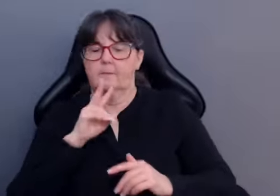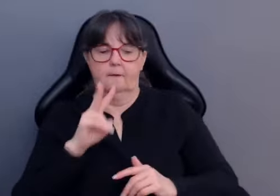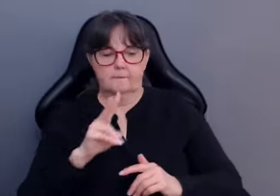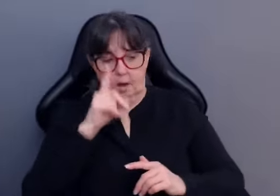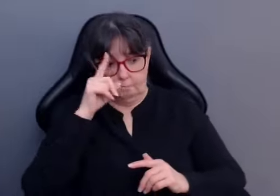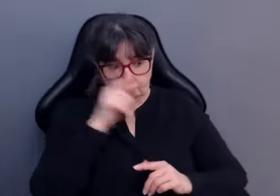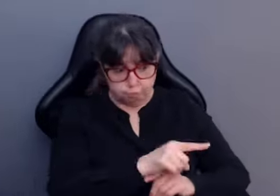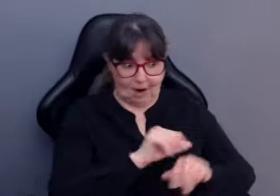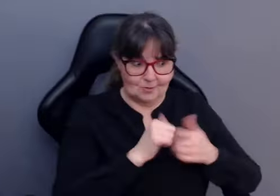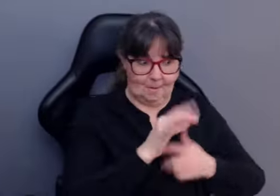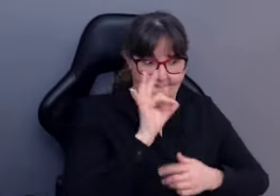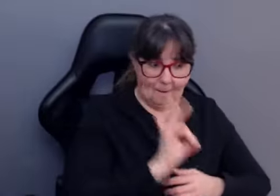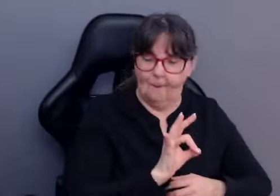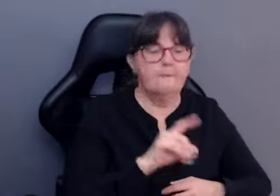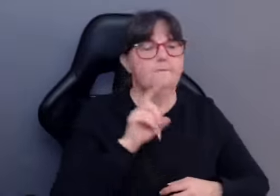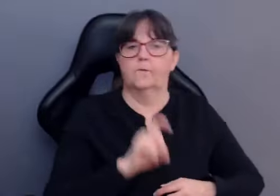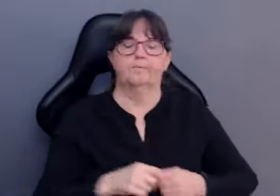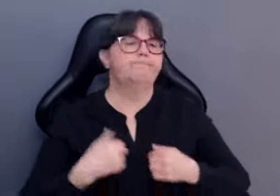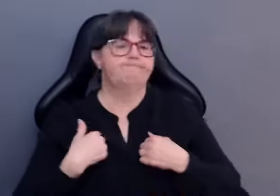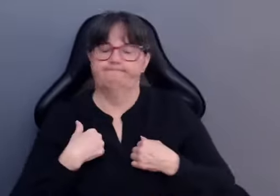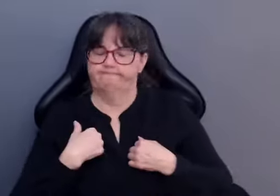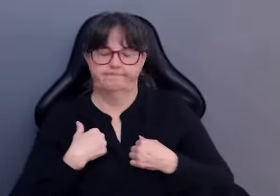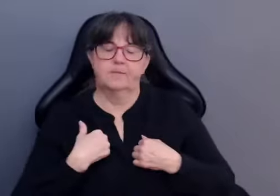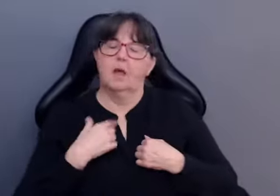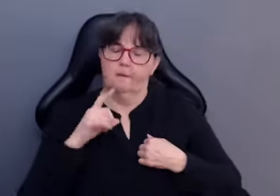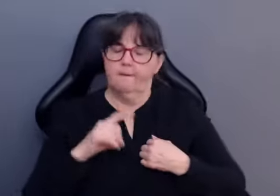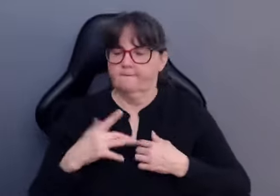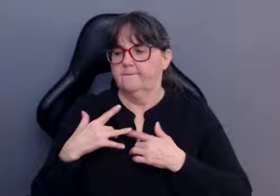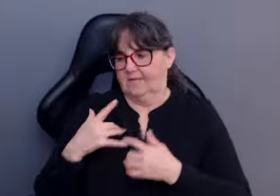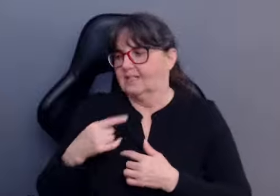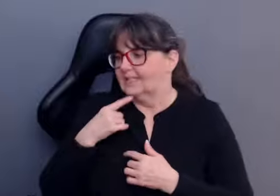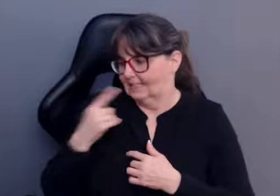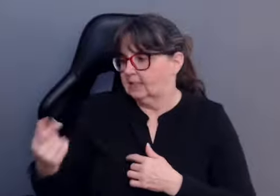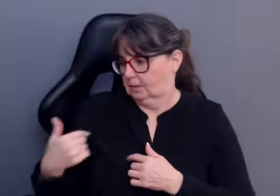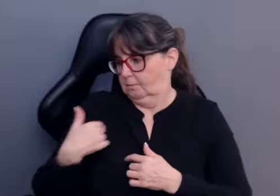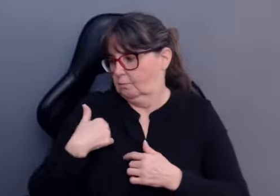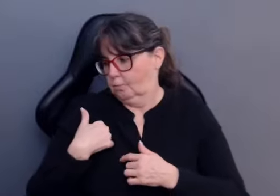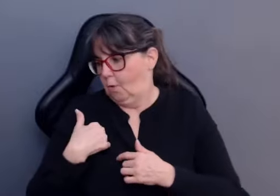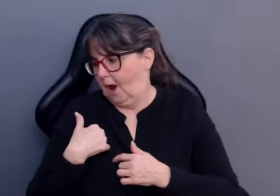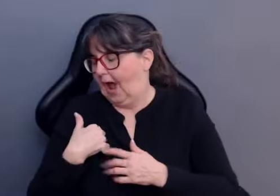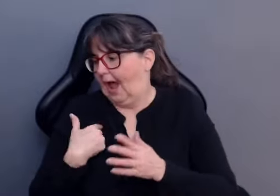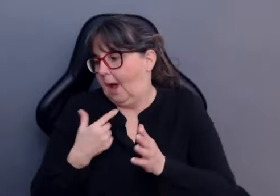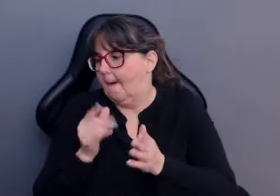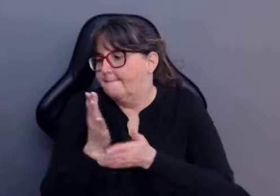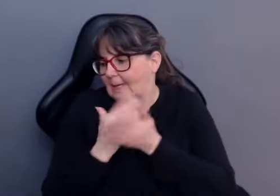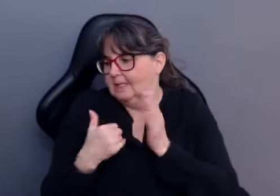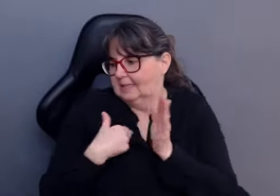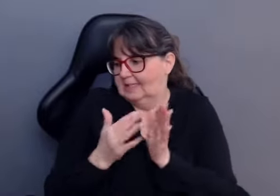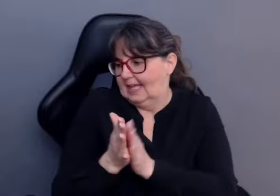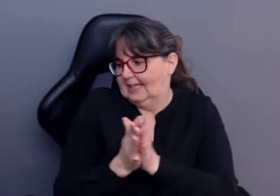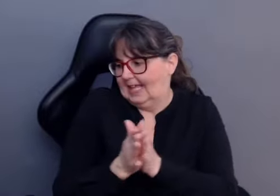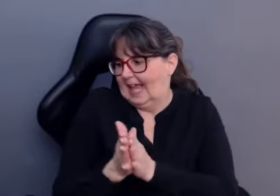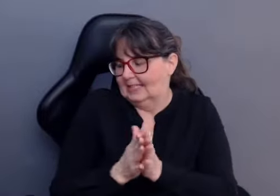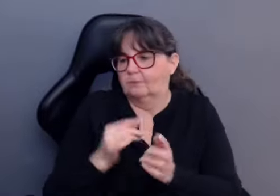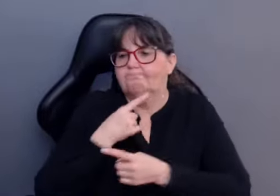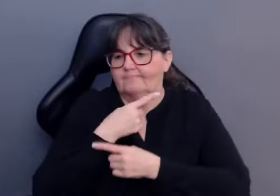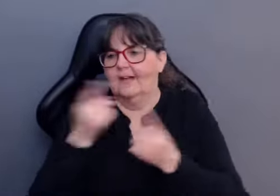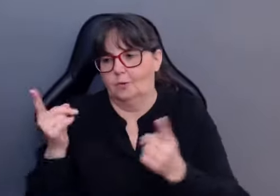l'organisme doit, sous peine de destitution, dénoncer ses intérêts au conseil d'administration